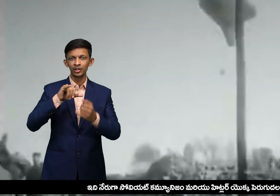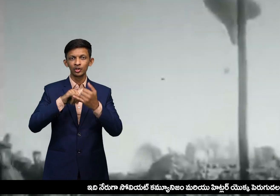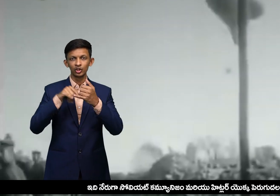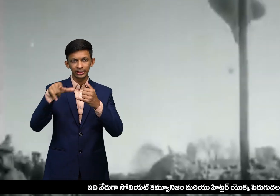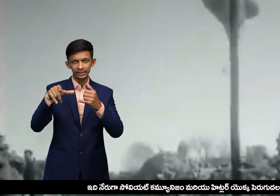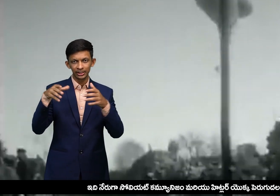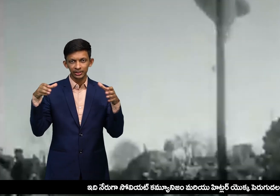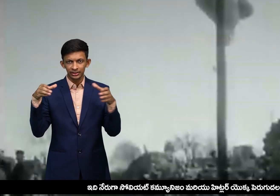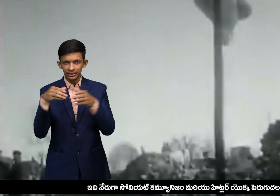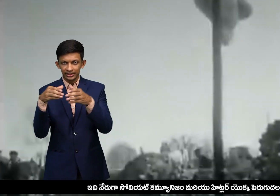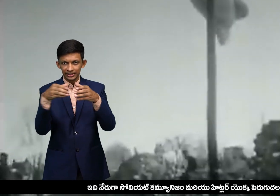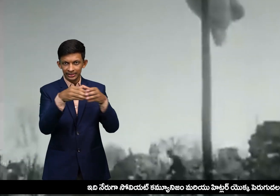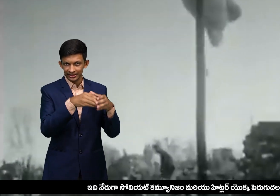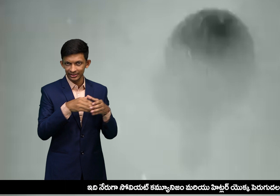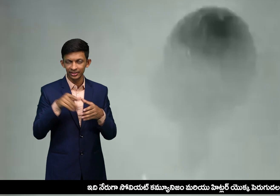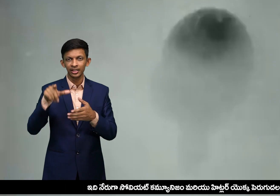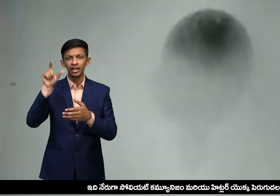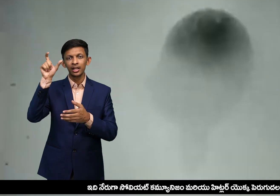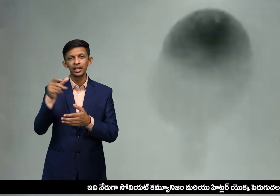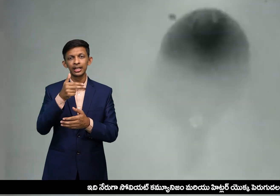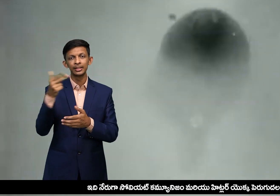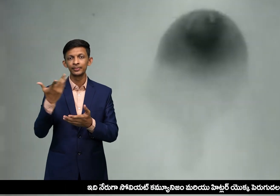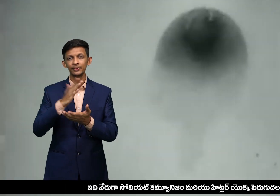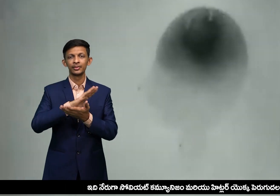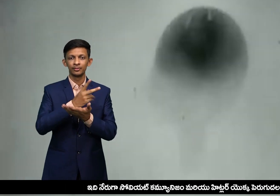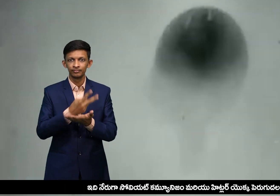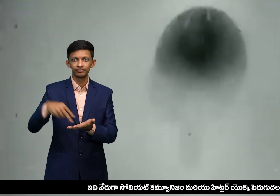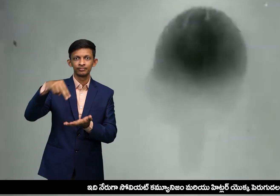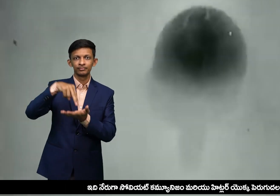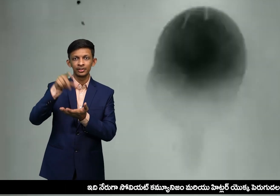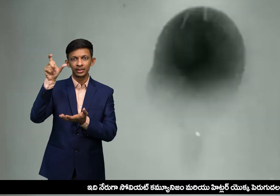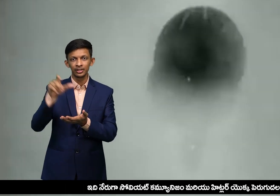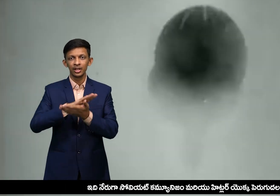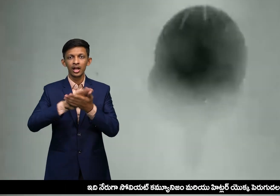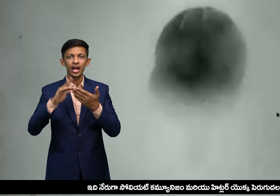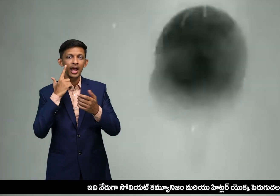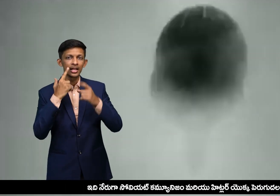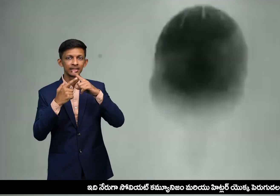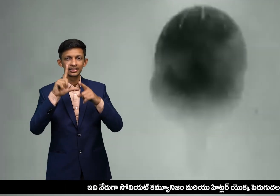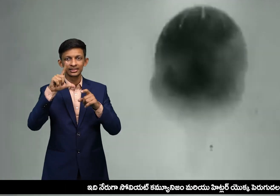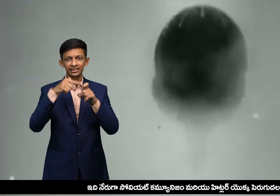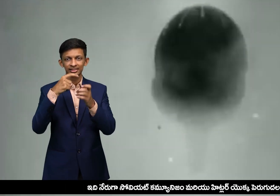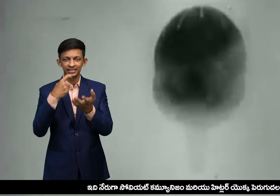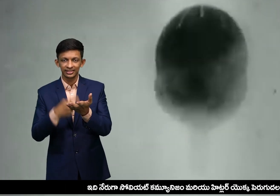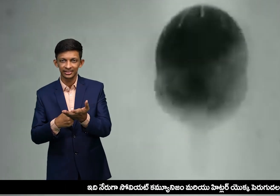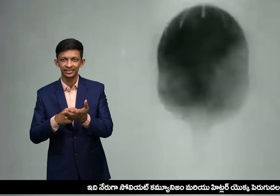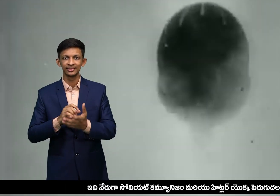ఇది నేరుగా సోవియట్ కమ్యూనిజం మరియు హిట్లర్ యొక్క పెరుగుదలకు దారితీసింది.